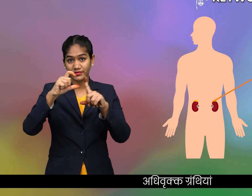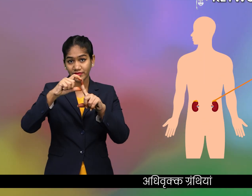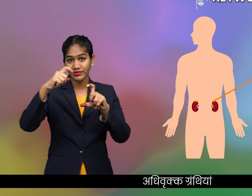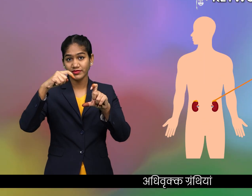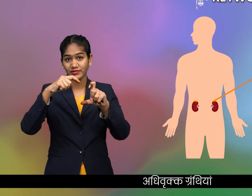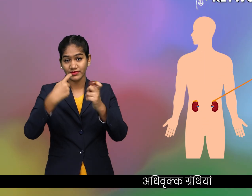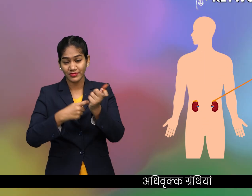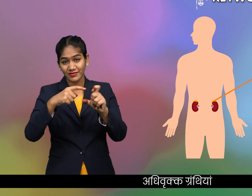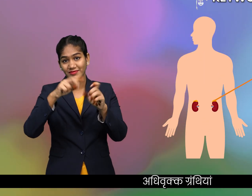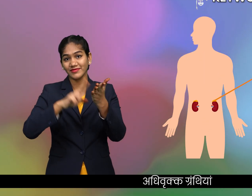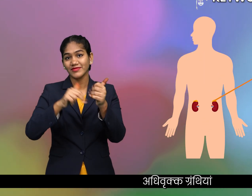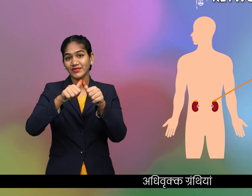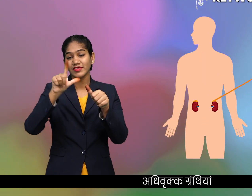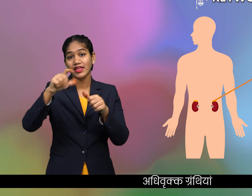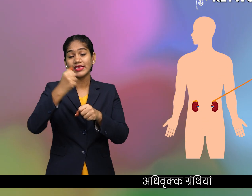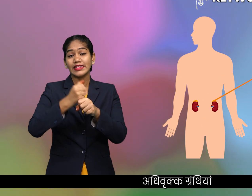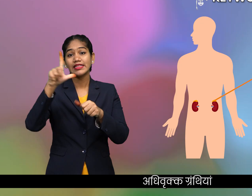अधिवृक्क ग्रंथियां।